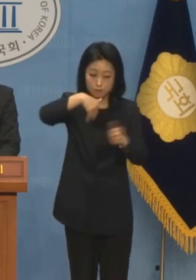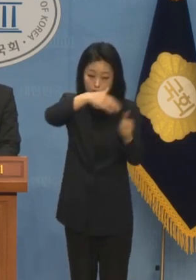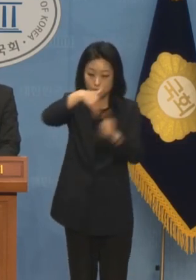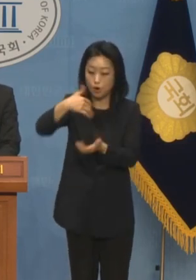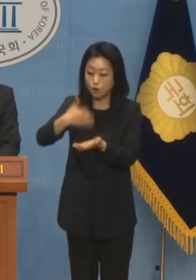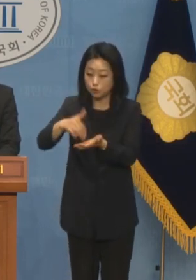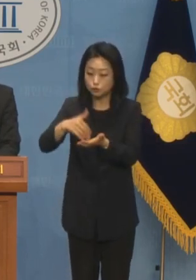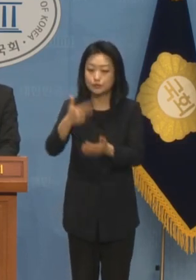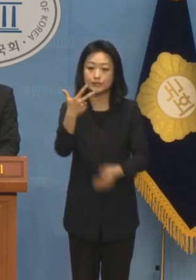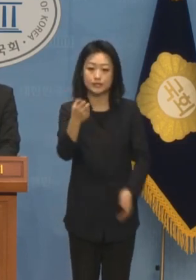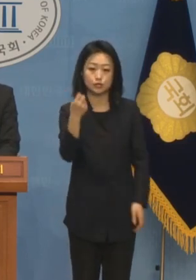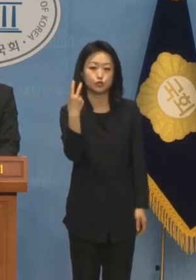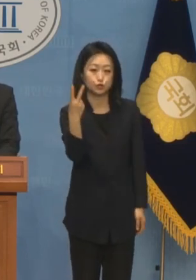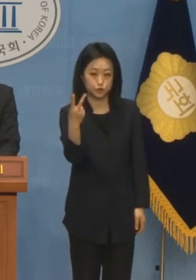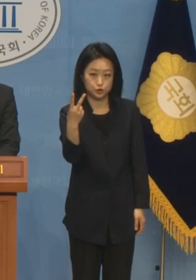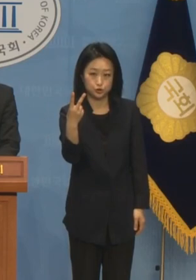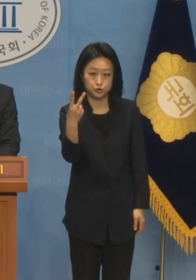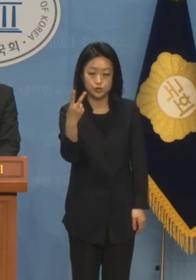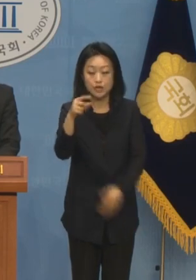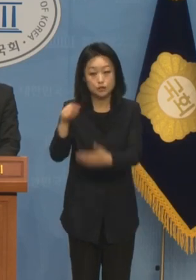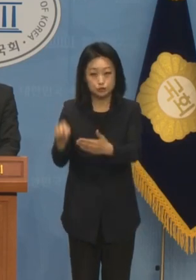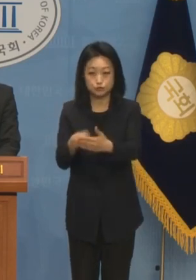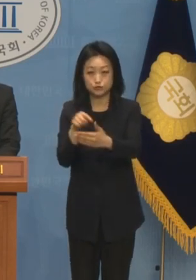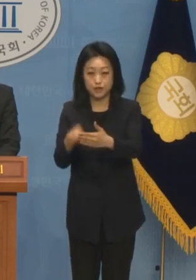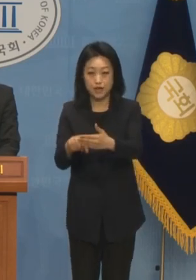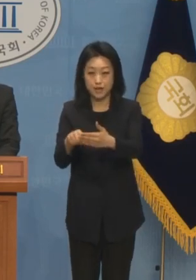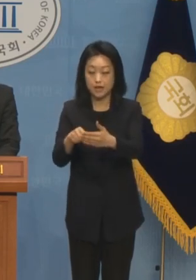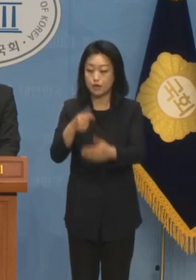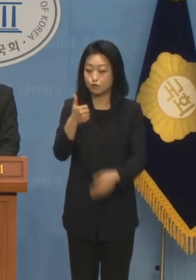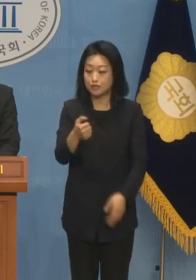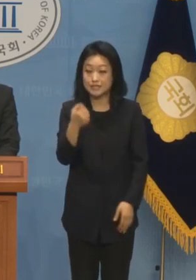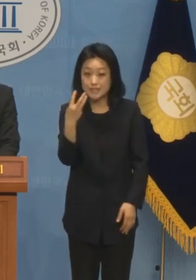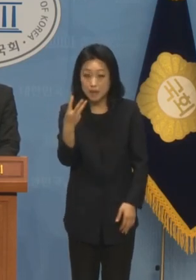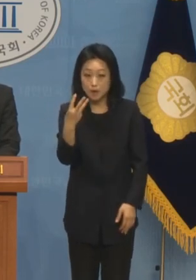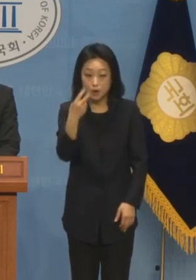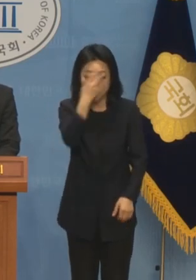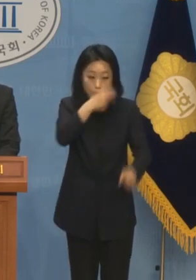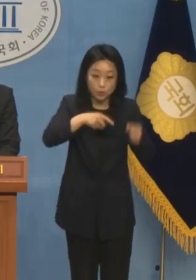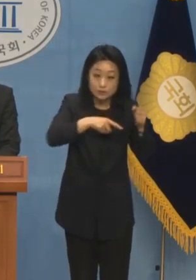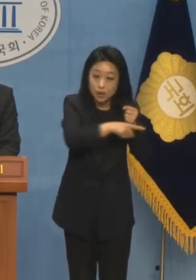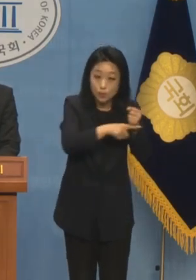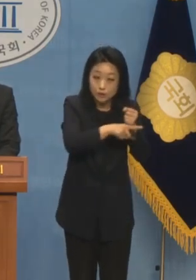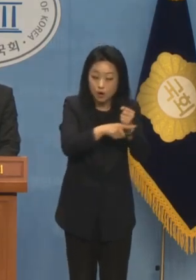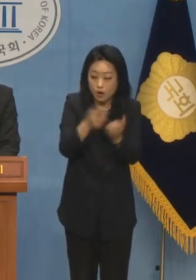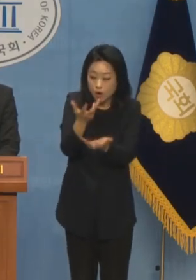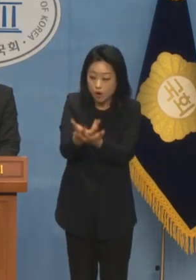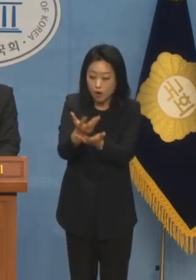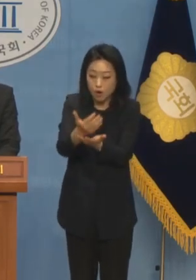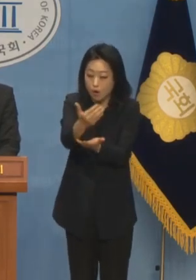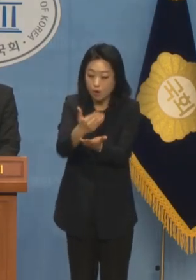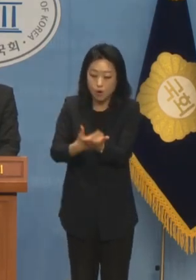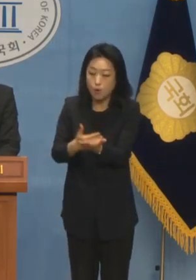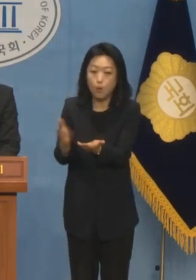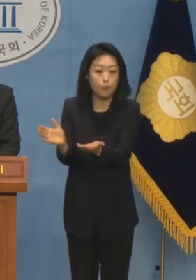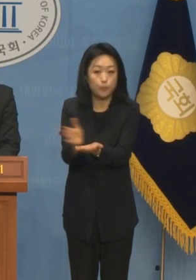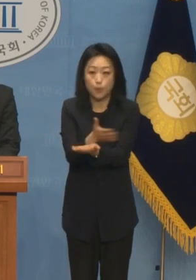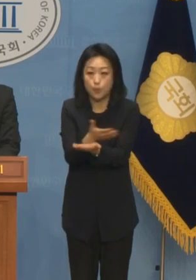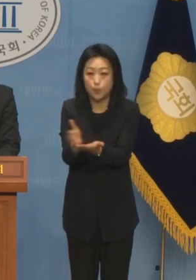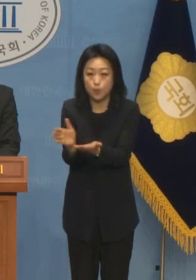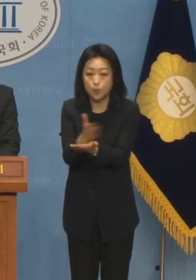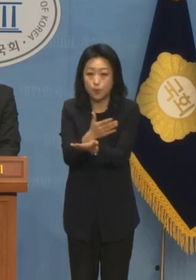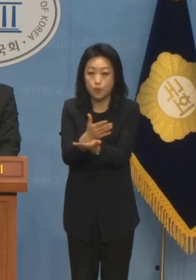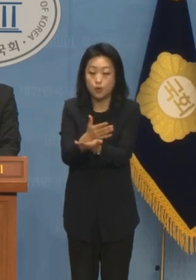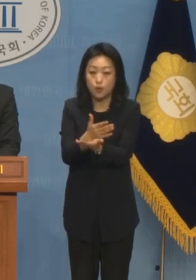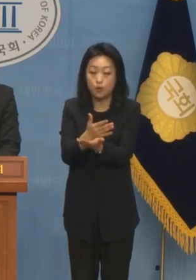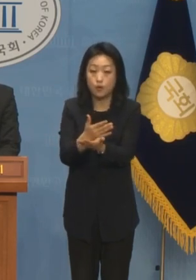불렀다고 합니다. 이 가운데 53번 조서를 남기지 않았습니다. 단